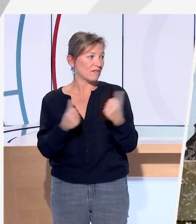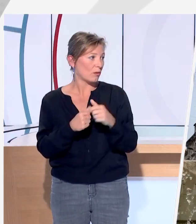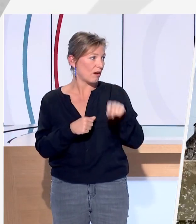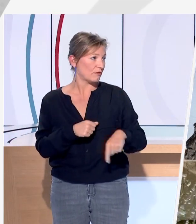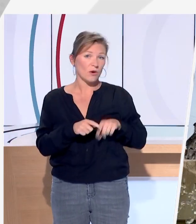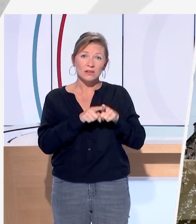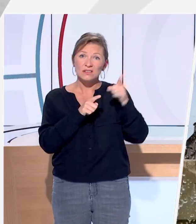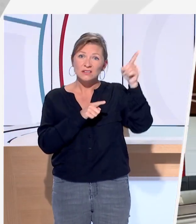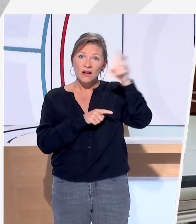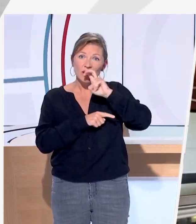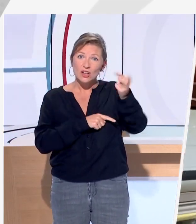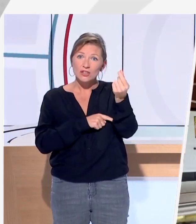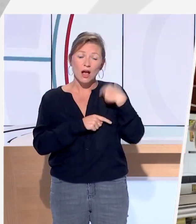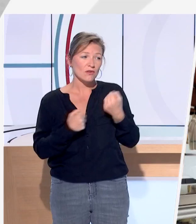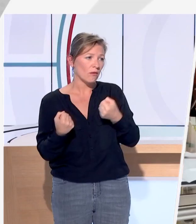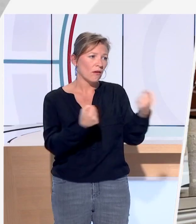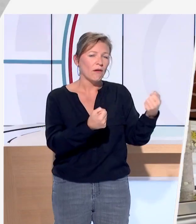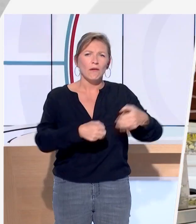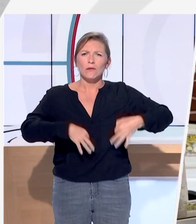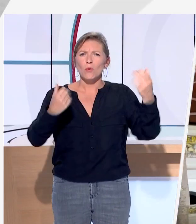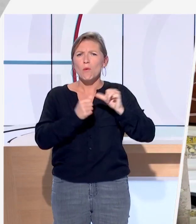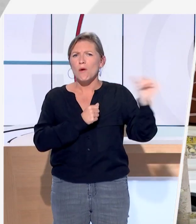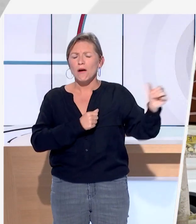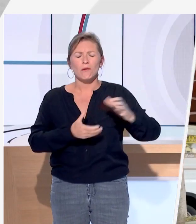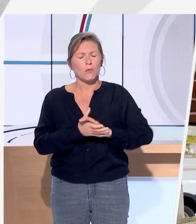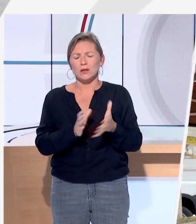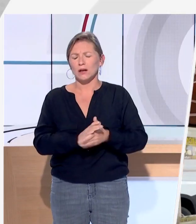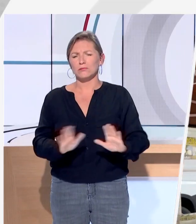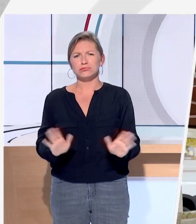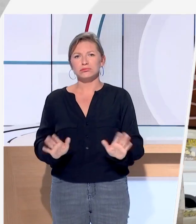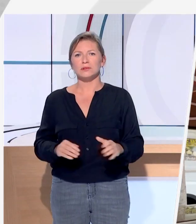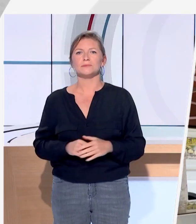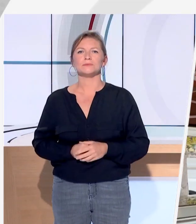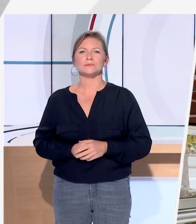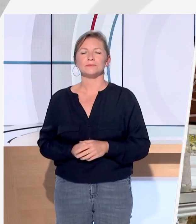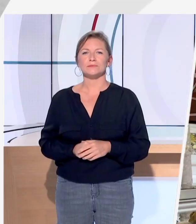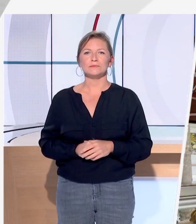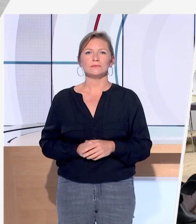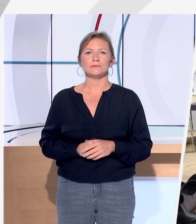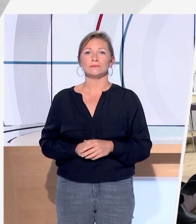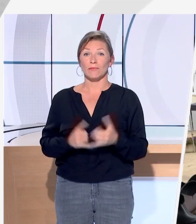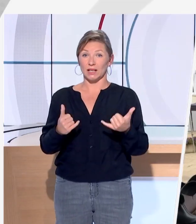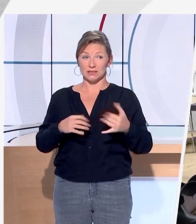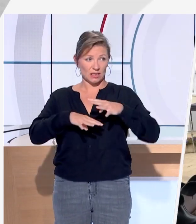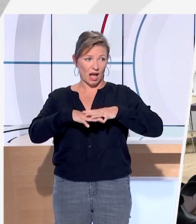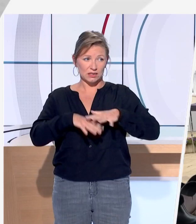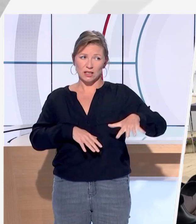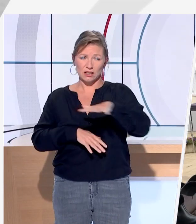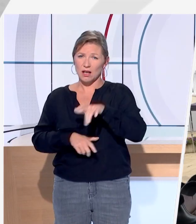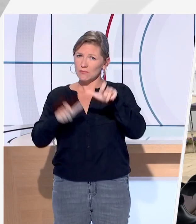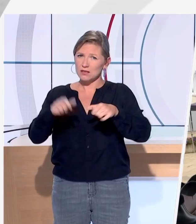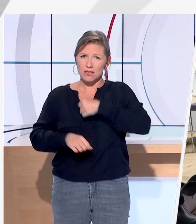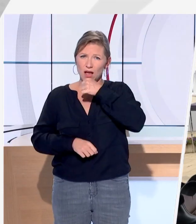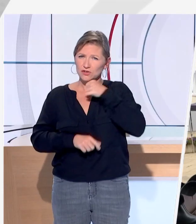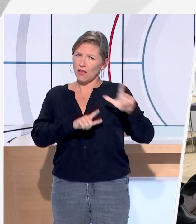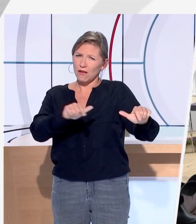ville. Trop loin, trop compliqué pour ses habitants. Voilà. Il y a plein de personnes âgées ici, dans cette rue, dans